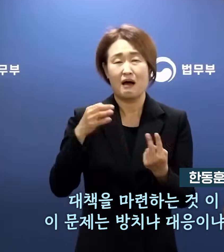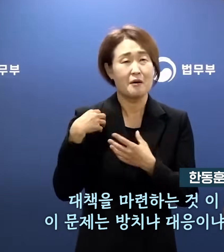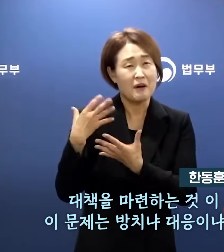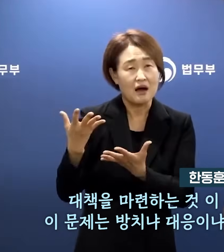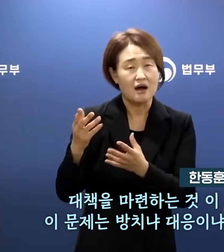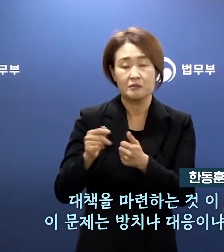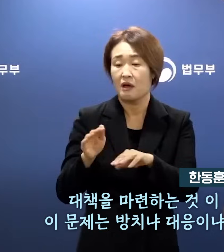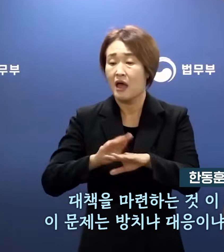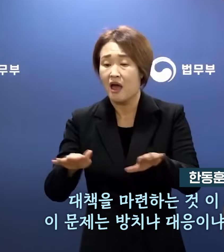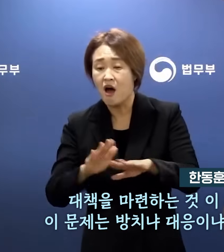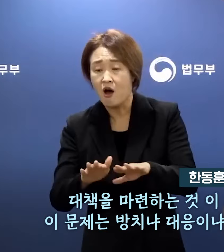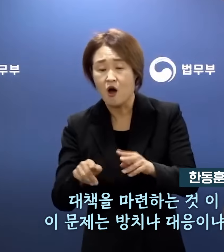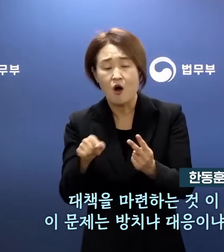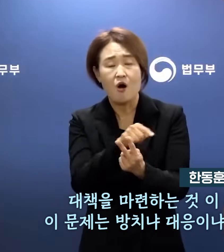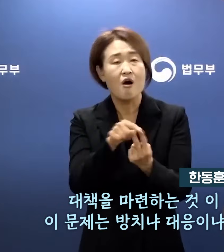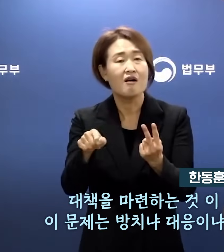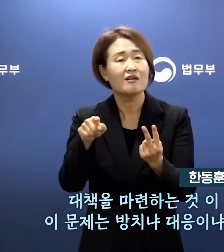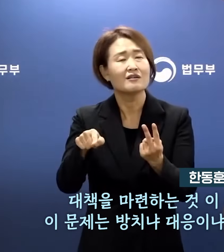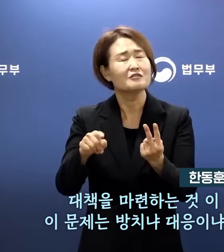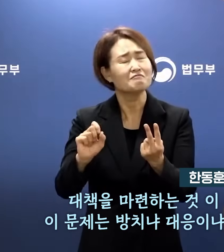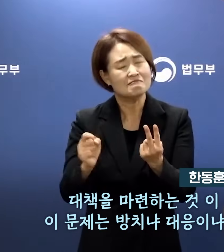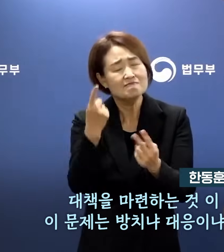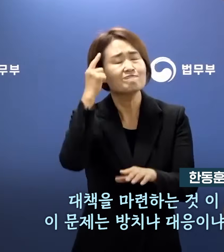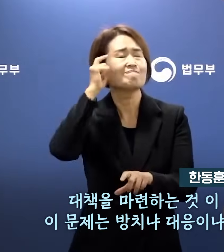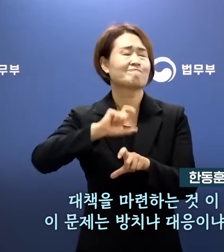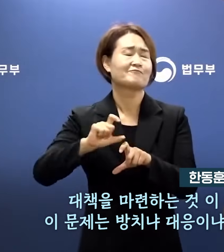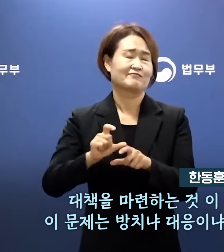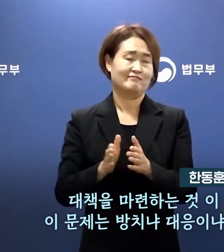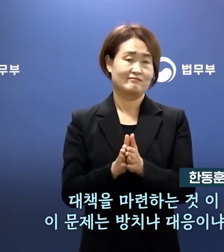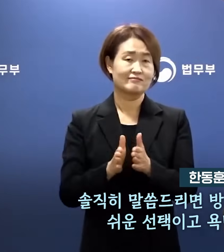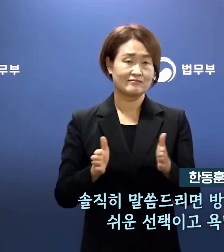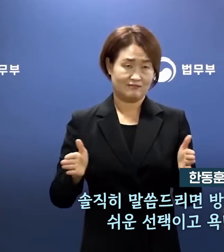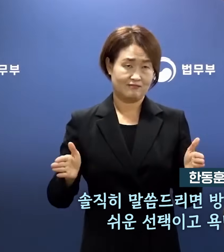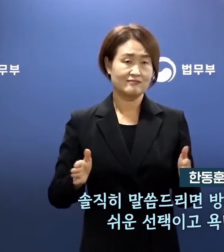대응이냐 이것부터가 고민의 시작입니다.